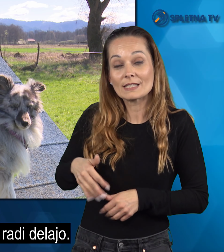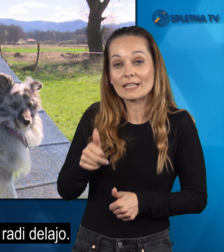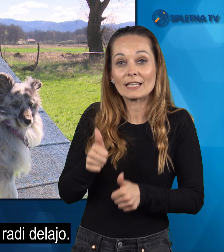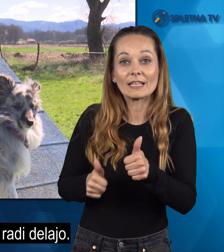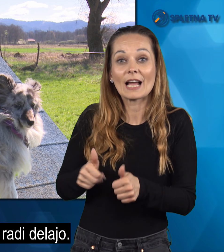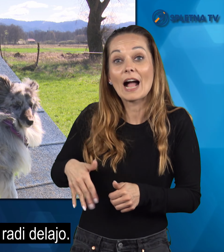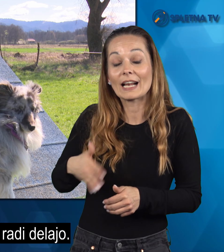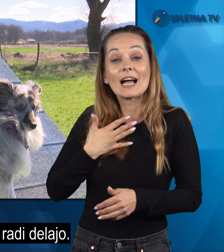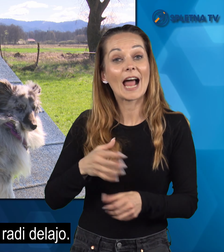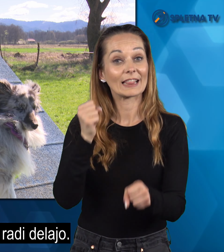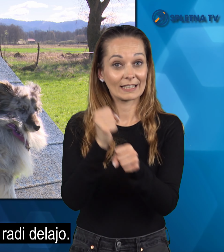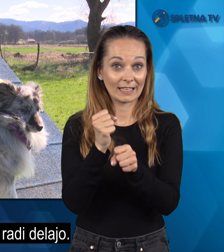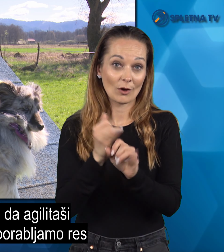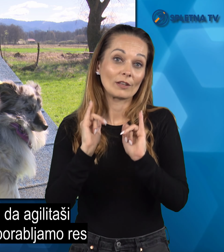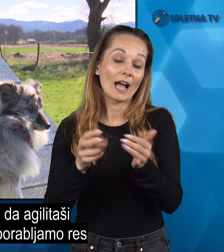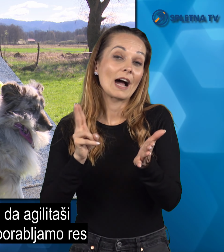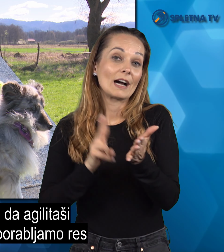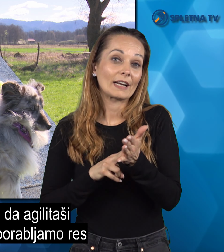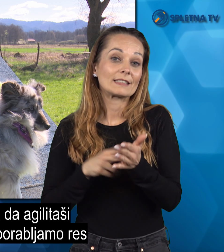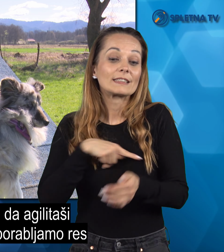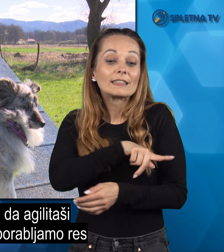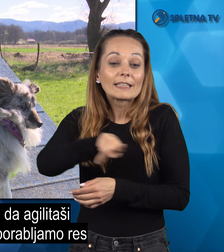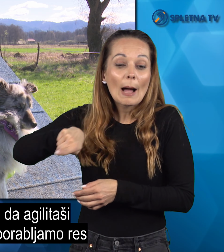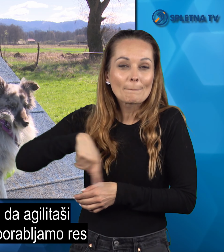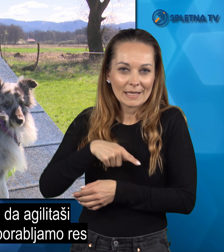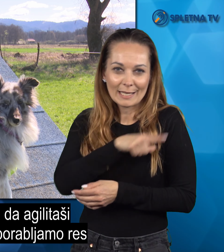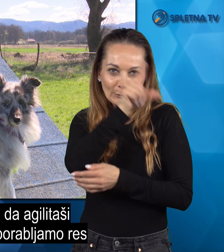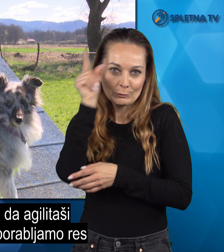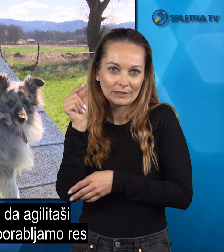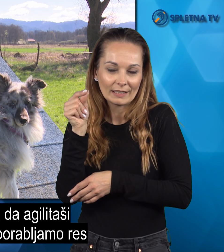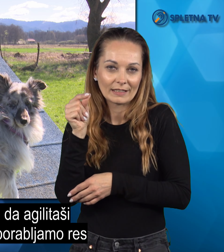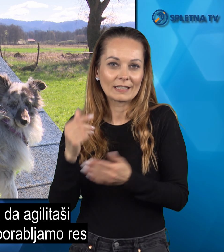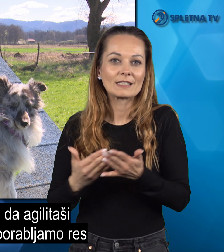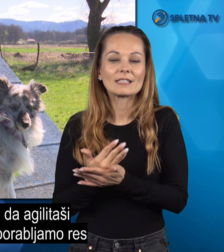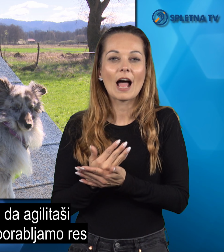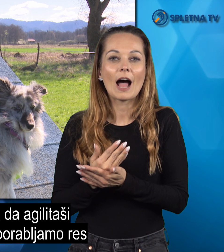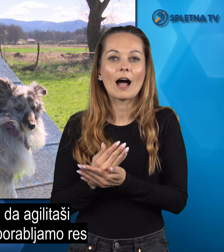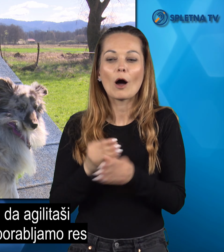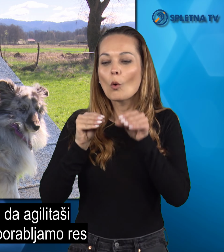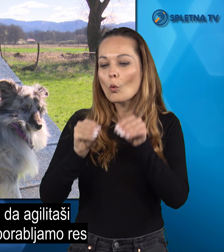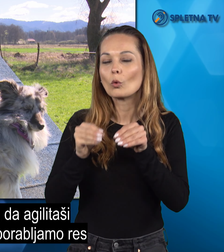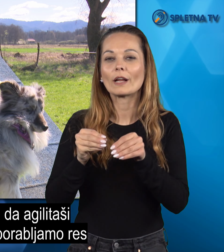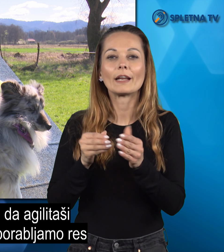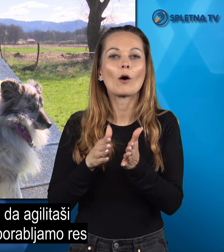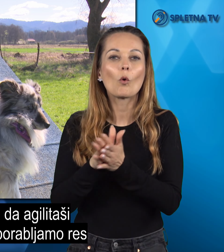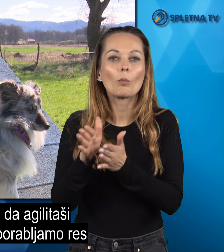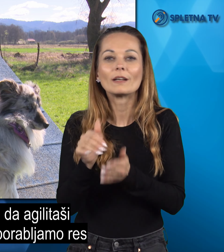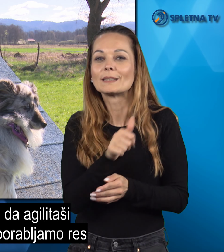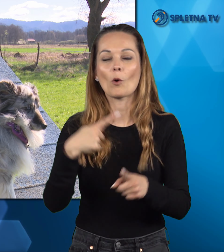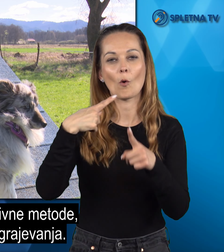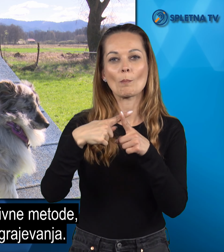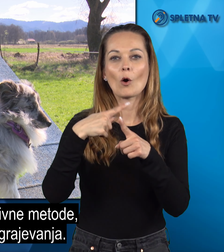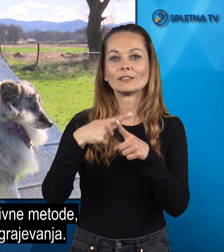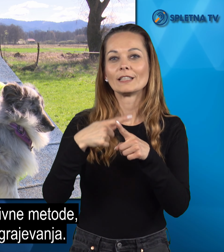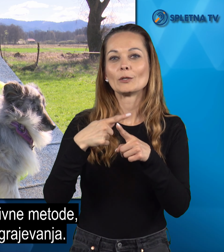Psi agility radi delajo. Je pa res, da mi agilitaši pri samem urjenju uporabljamo